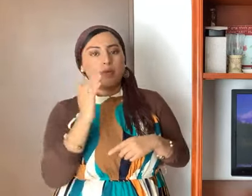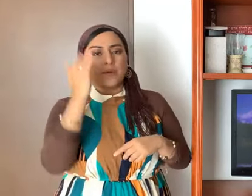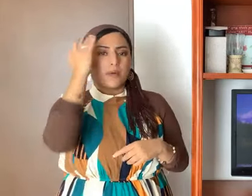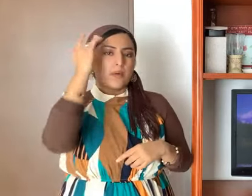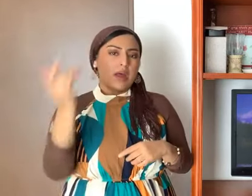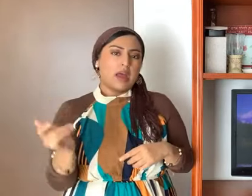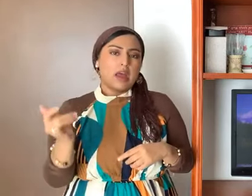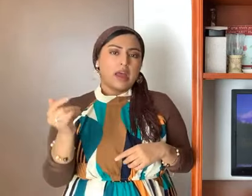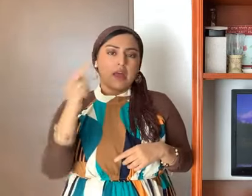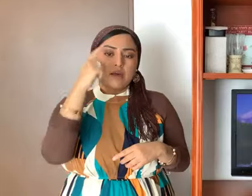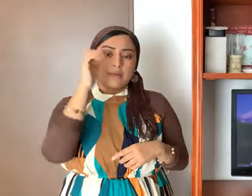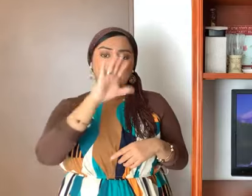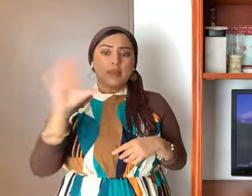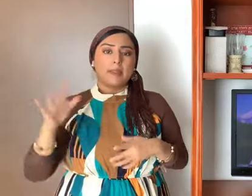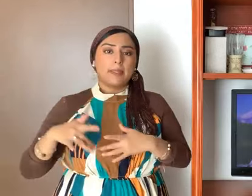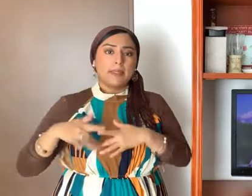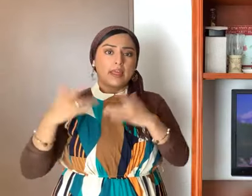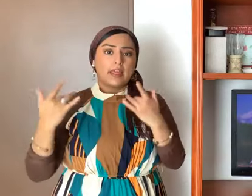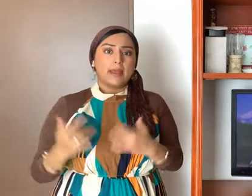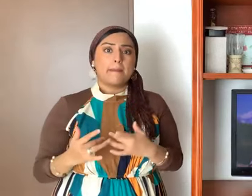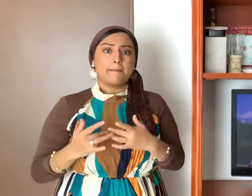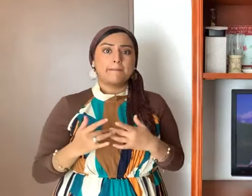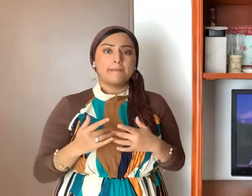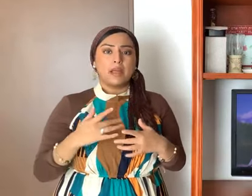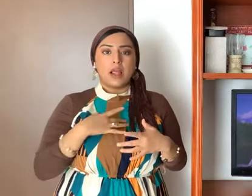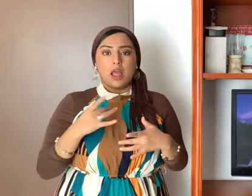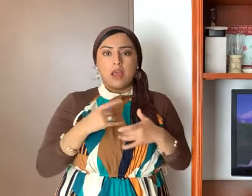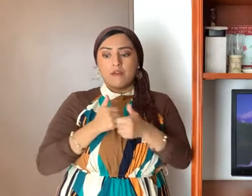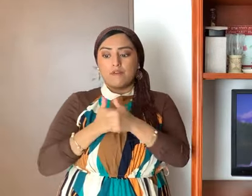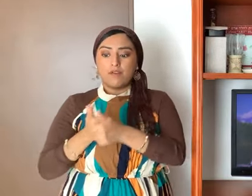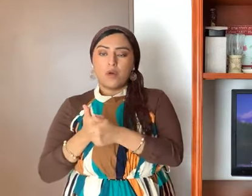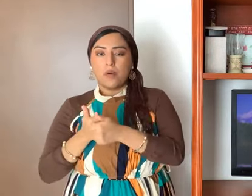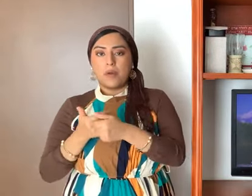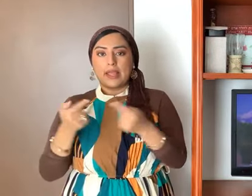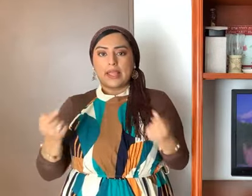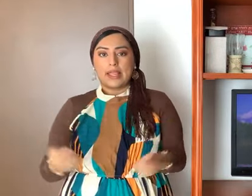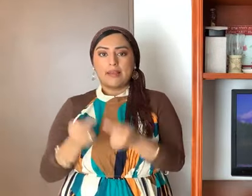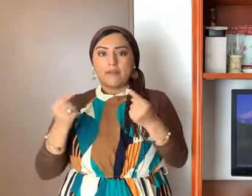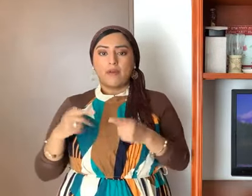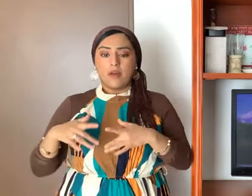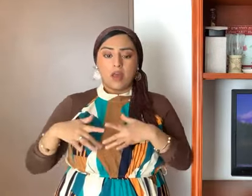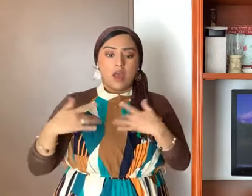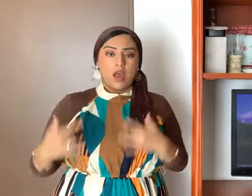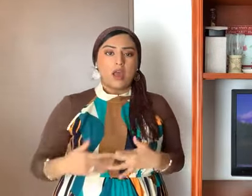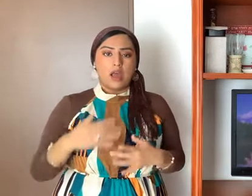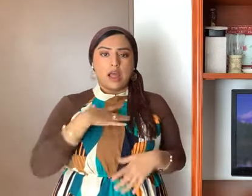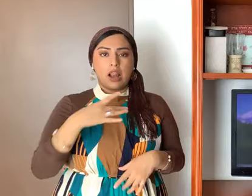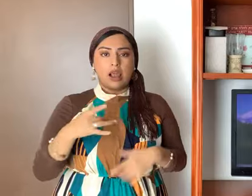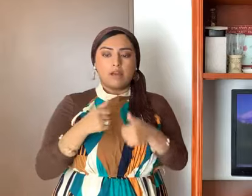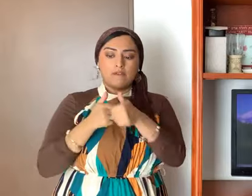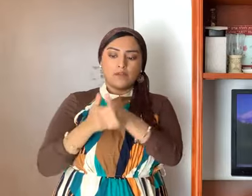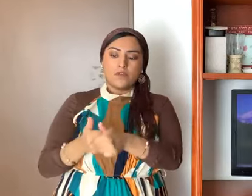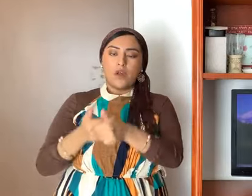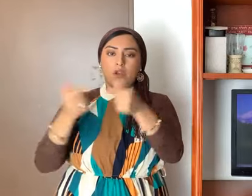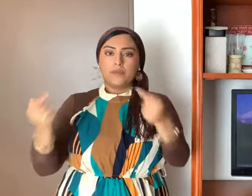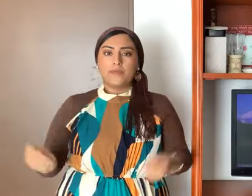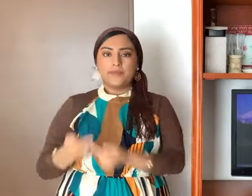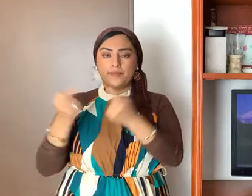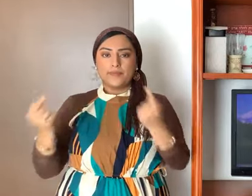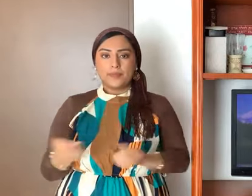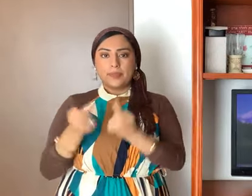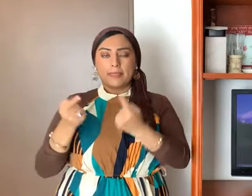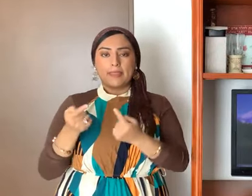qué? Porque su corazón está inclinado a hacer el mal. Su corazón está inclinado a hacer el